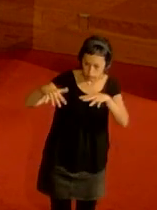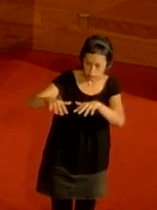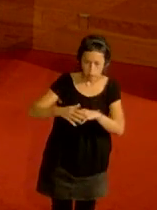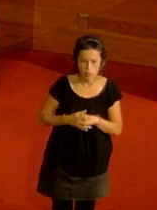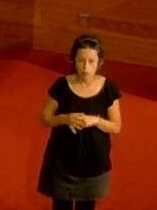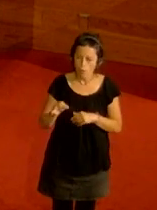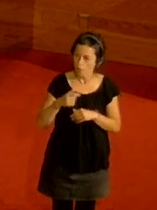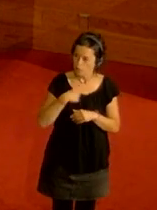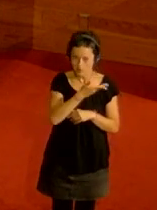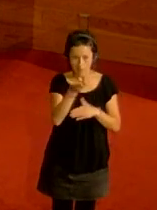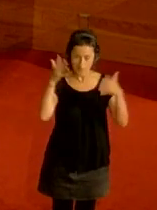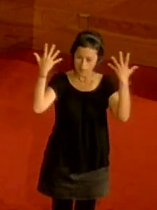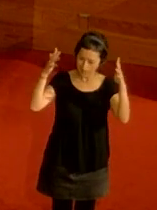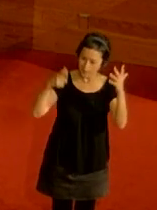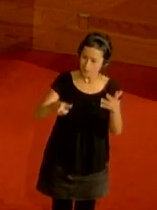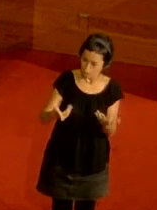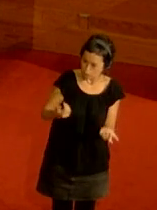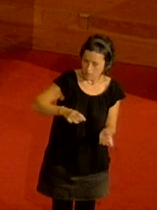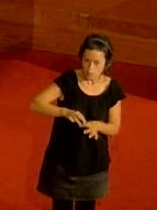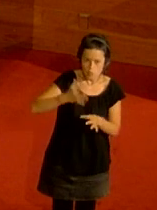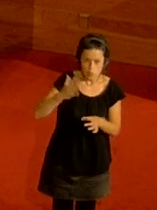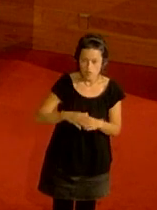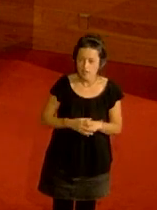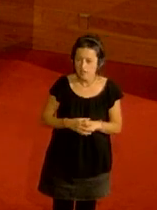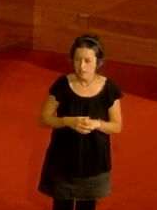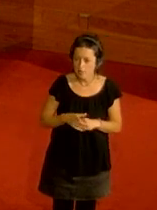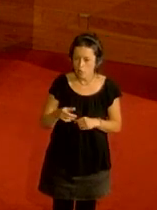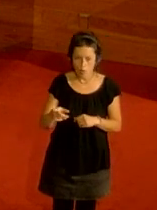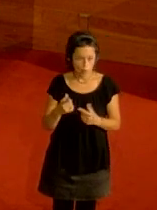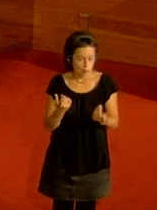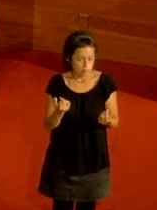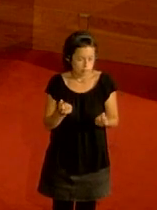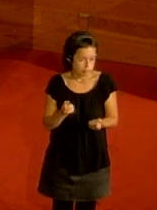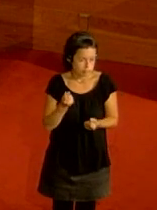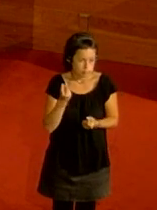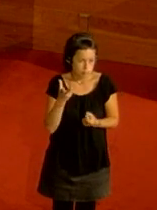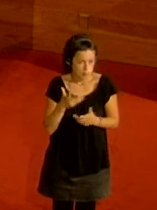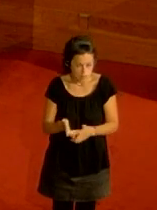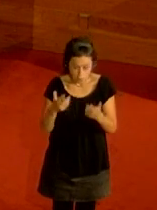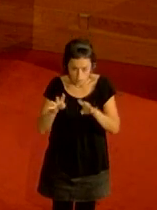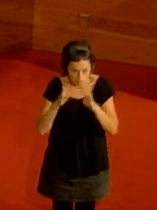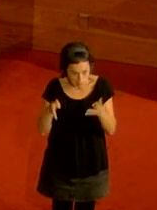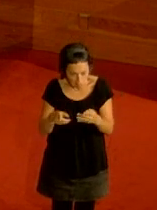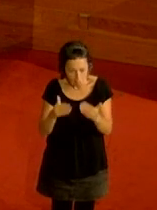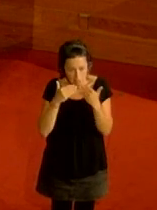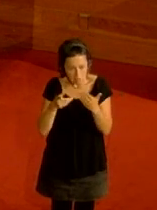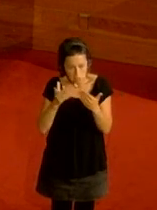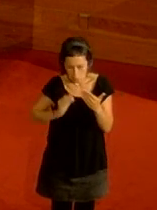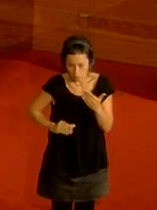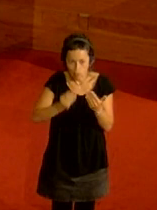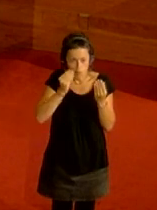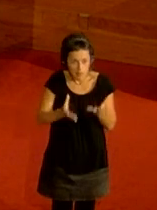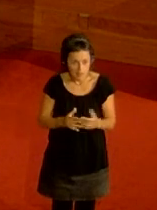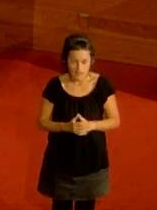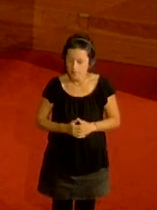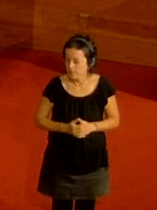con el aplauso o ya estás pagado con los números que consigues en tu en tus en internet y por último desdibujamiento